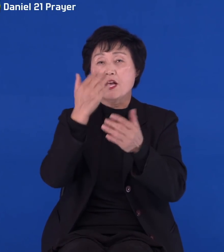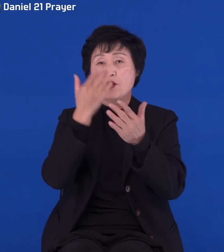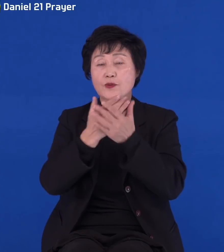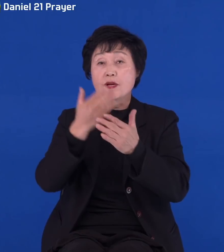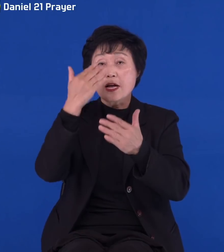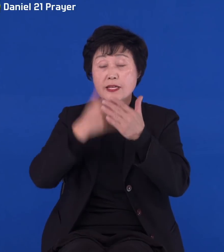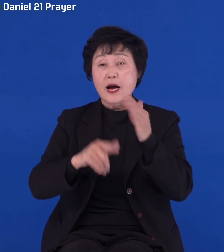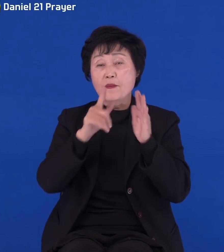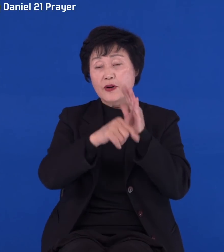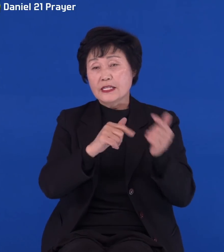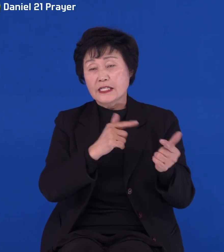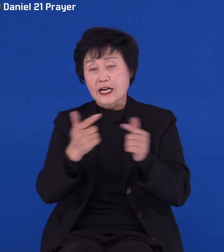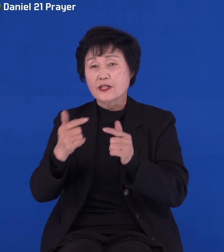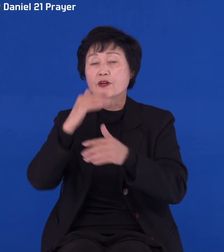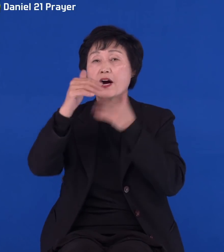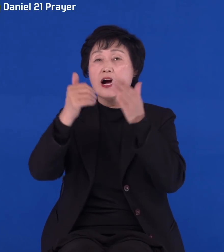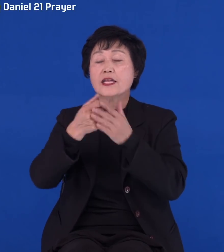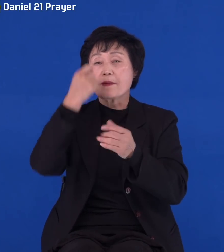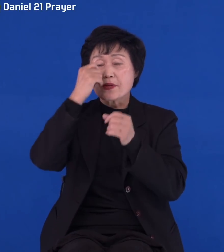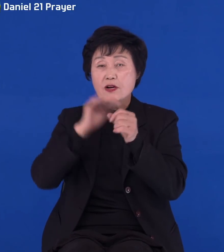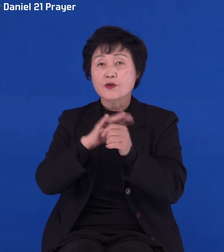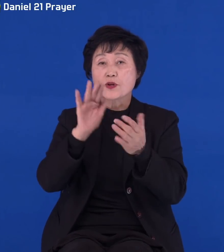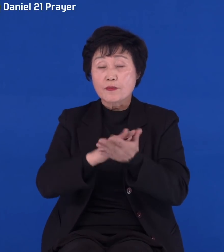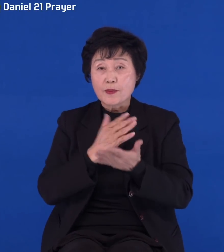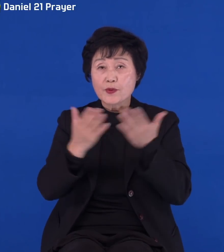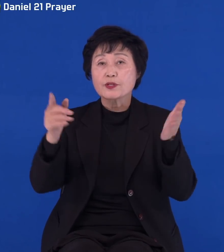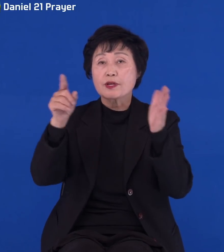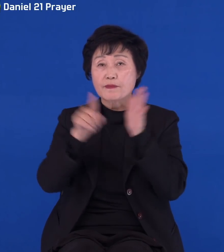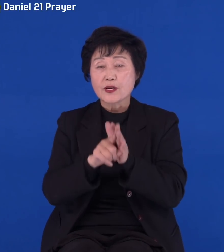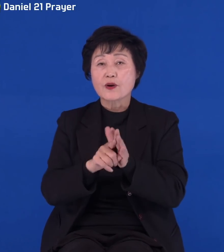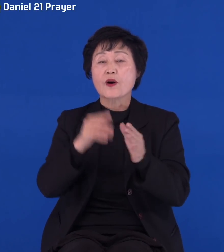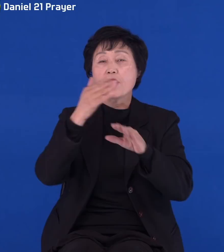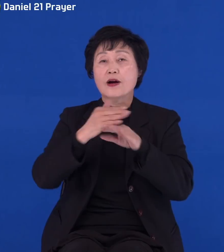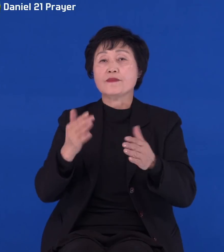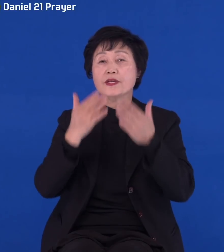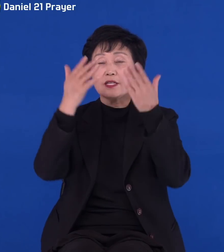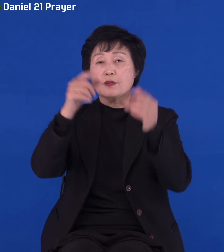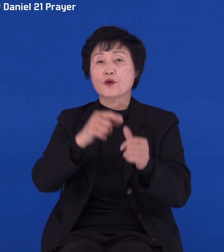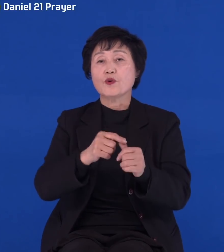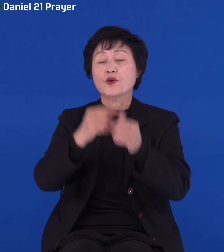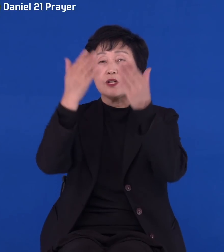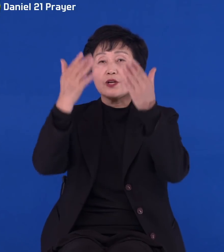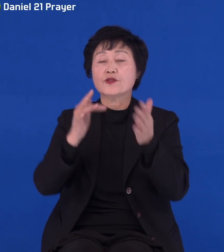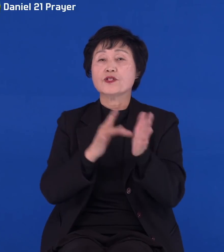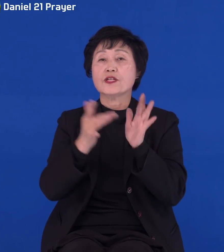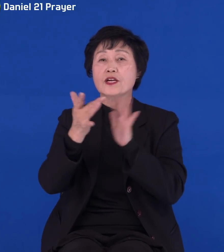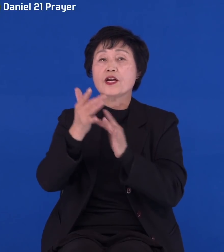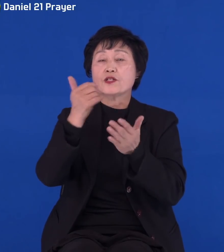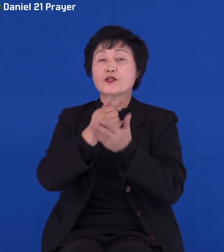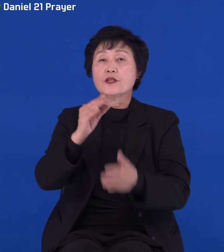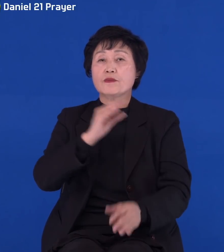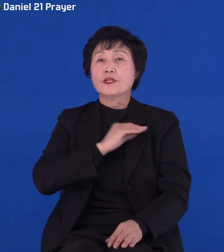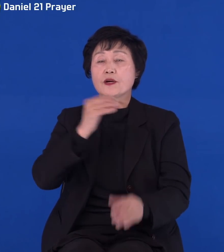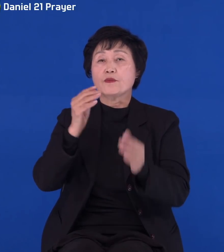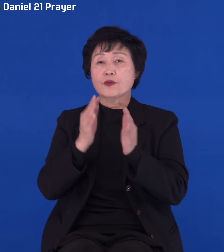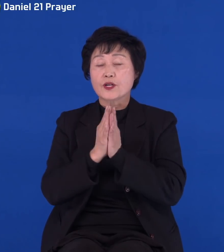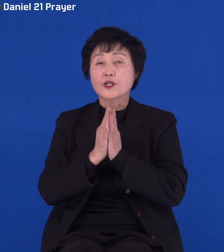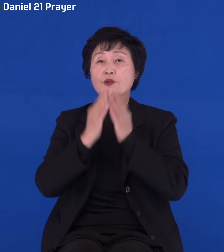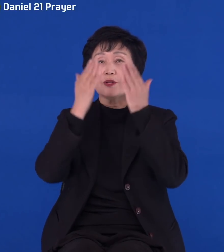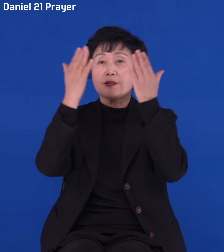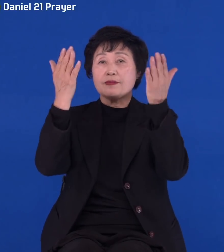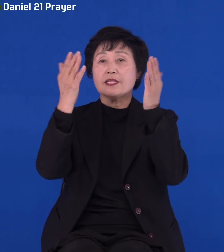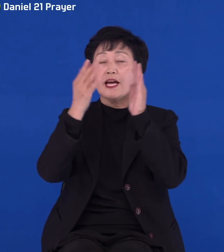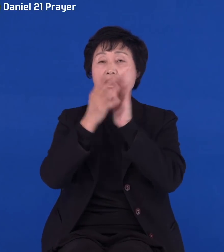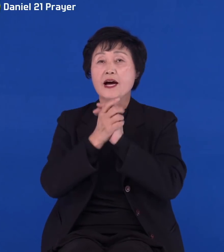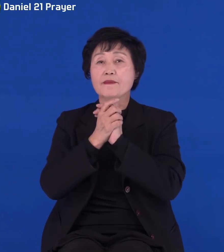주님께서 긍휼을 베풀어 주실 것을 미리 믿고 감사드리오며 우리를 권하신 예수님의 이름으로 기도 올려 드리옵나이다. 아멘.